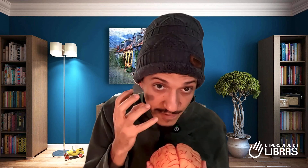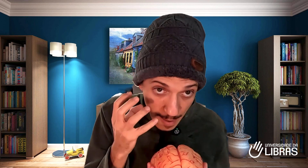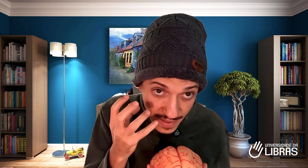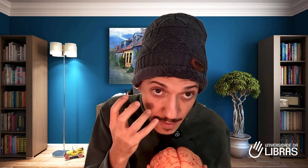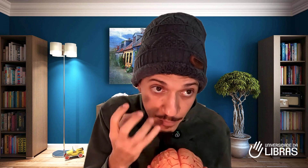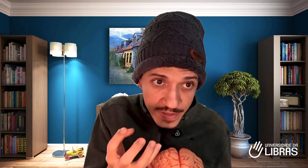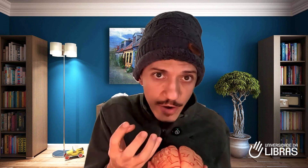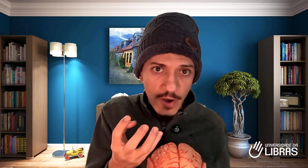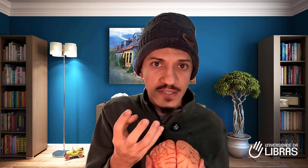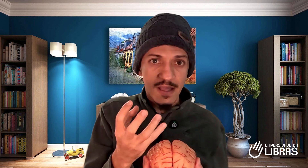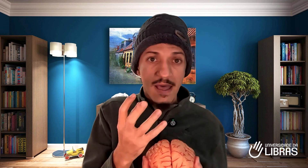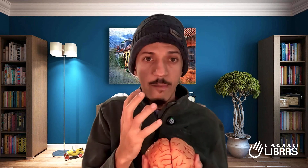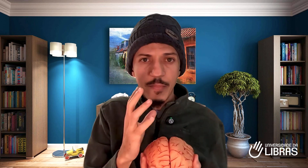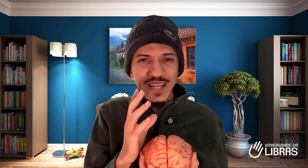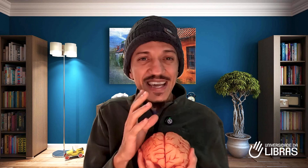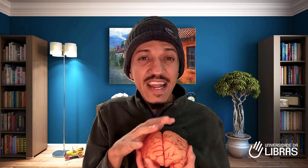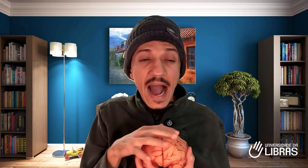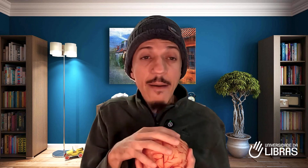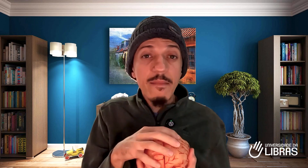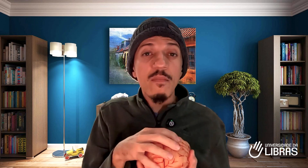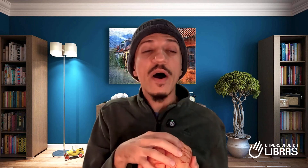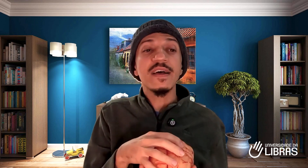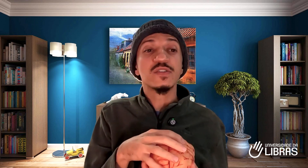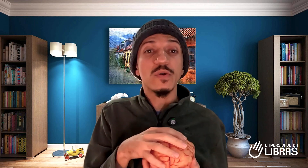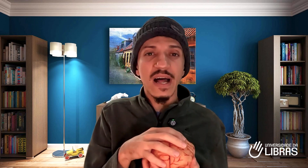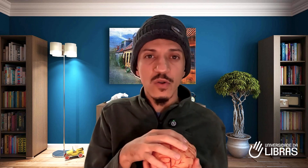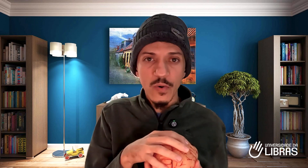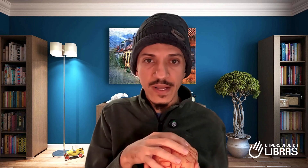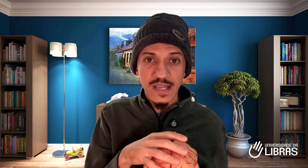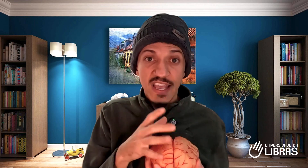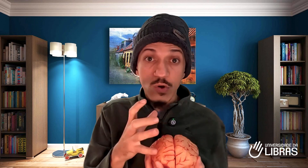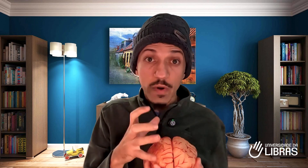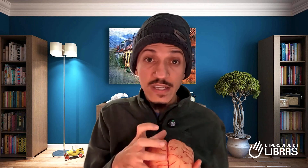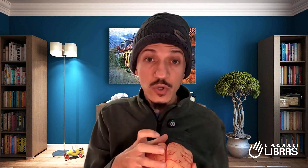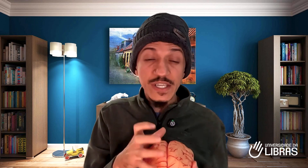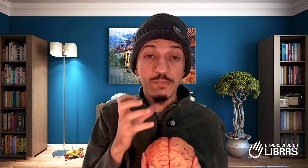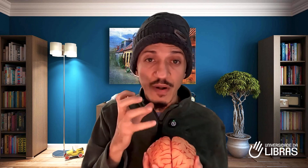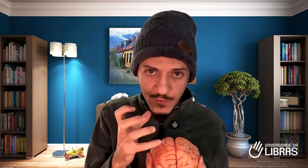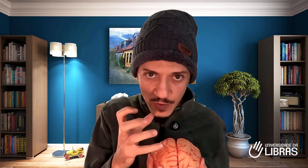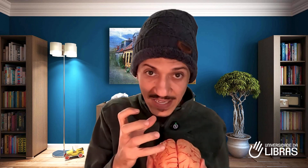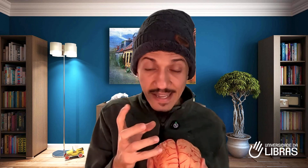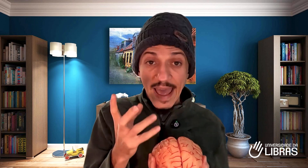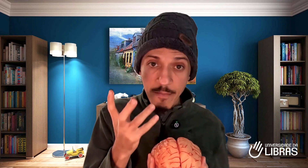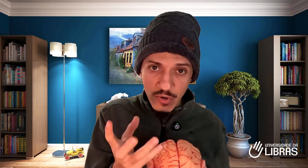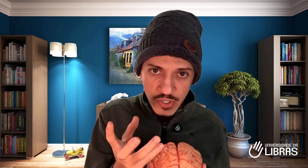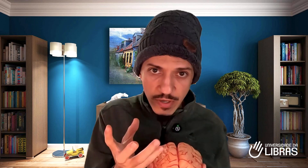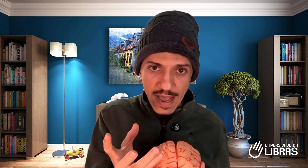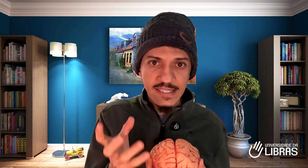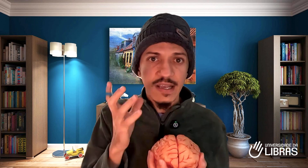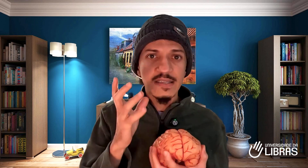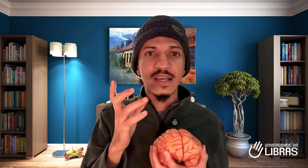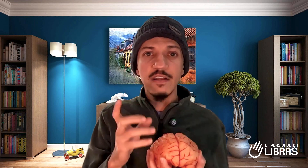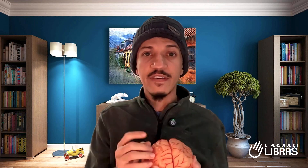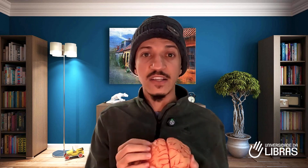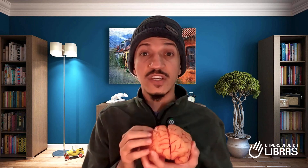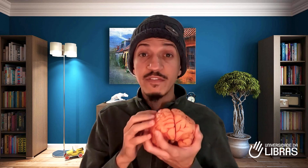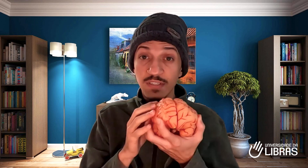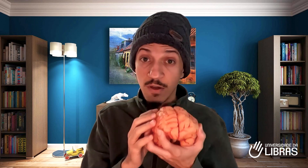ferramenta poderosa para poder criar memórias duradouras e conexões profundas, emocionais, significativas com